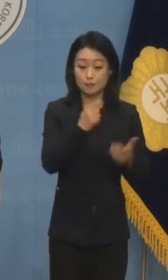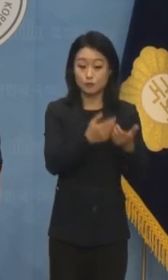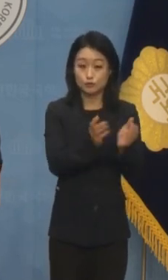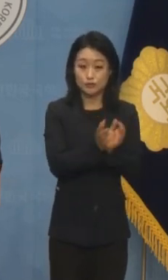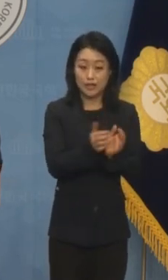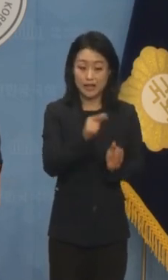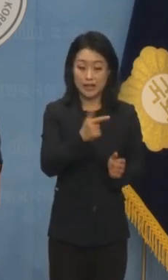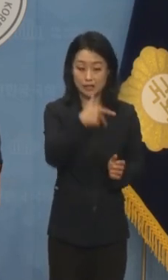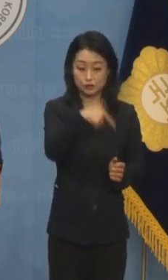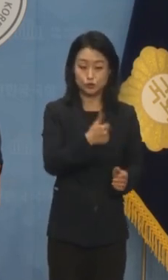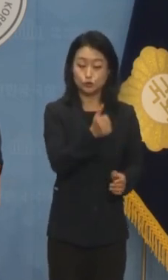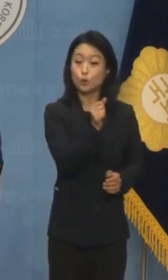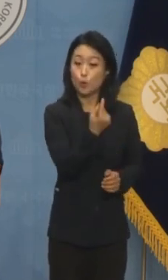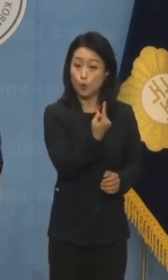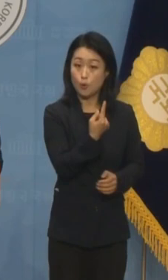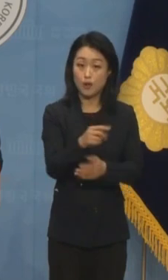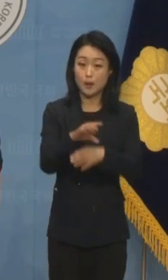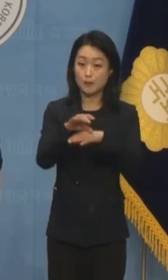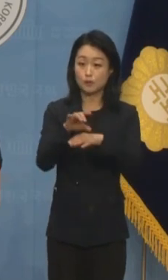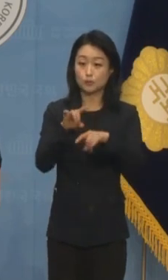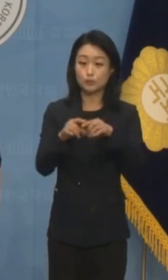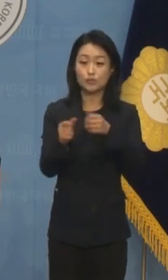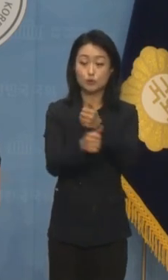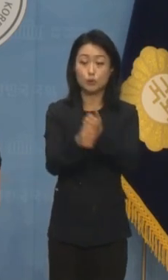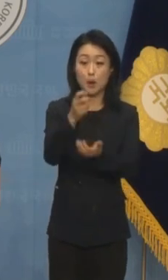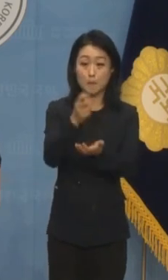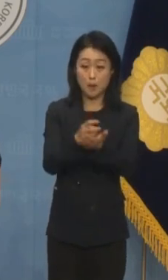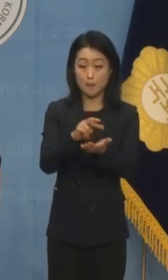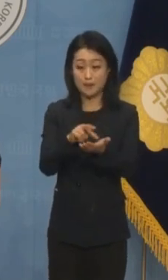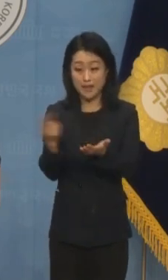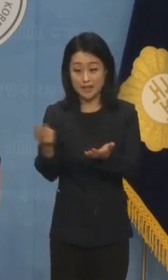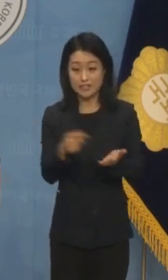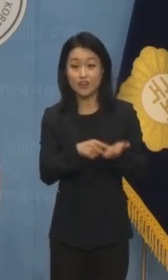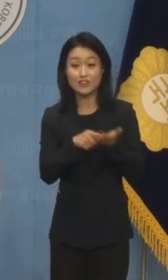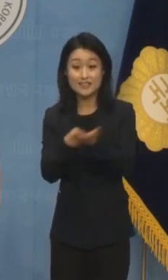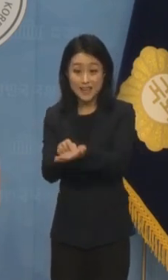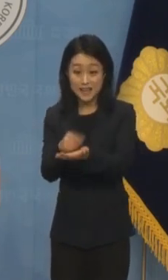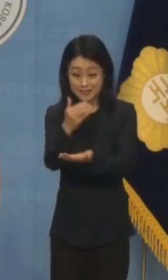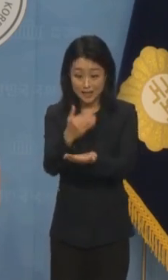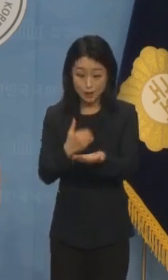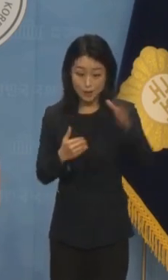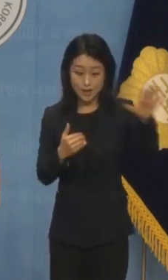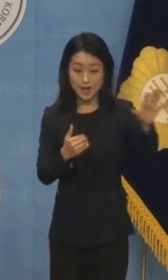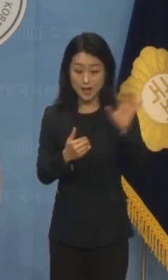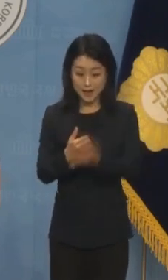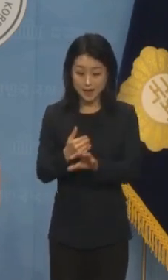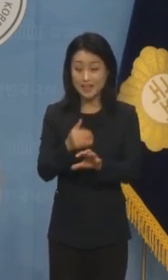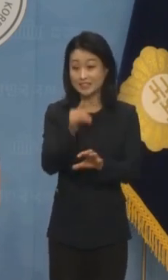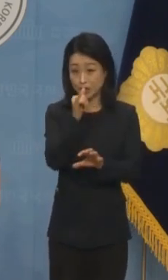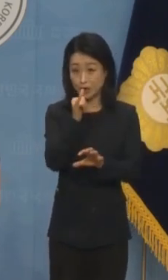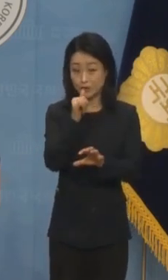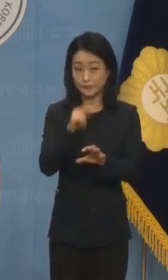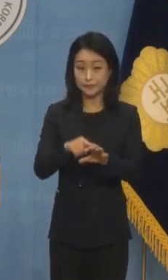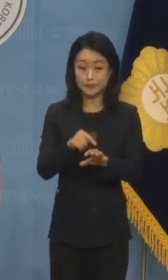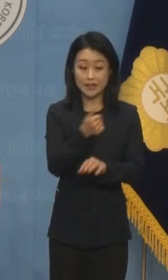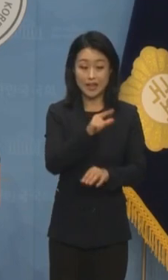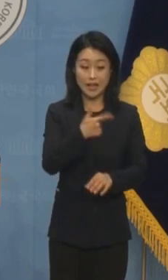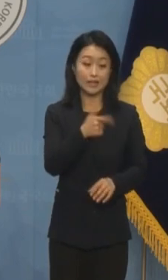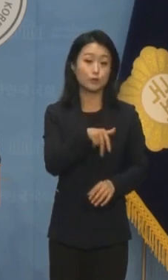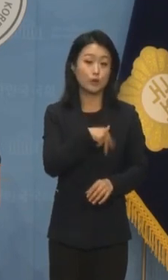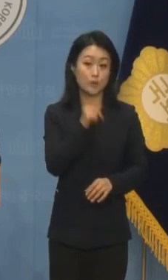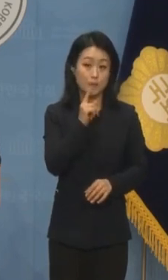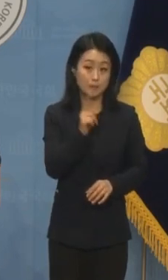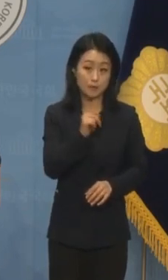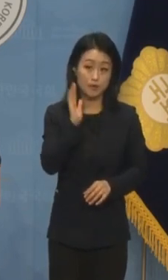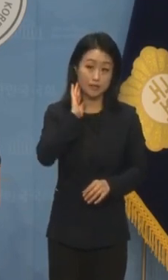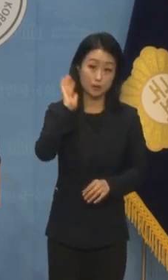한준호 의원의 방통위법 개정한 제한 이후에 그대로 반영되어 있습니다 한준호 의원은